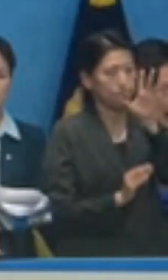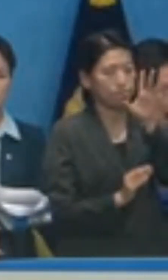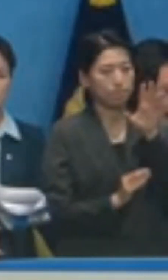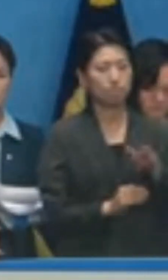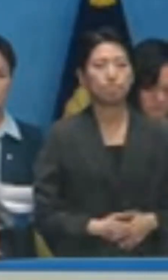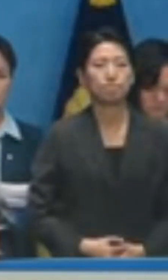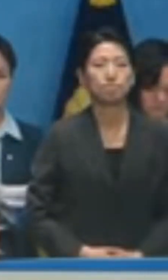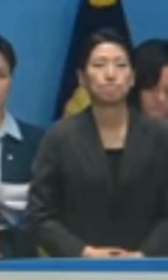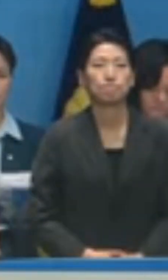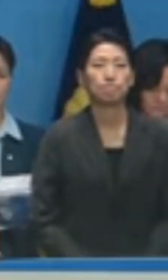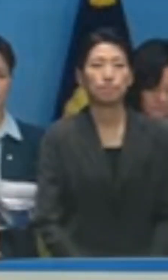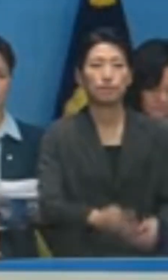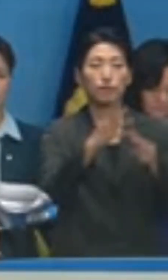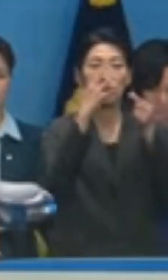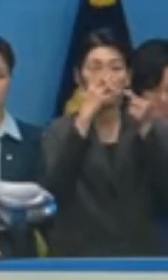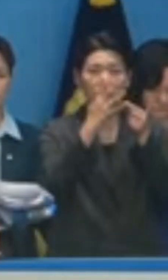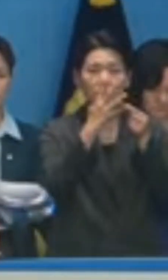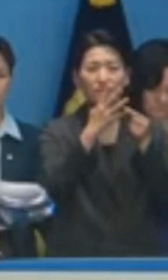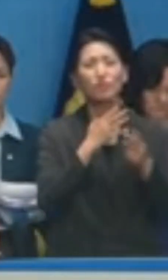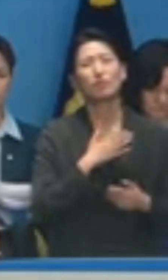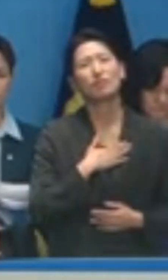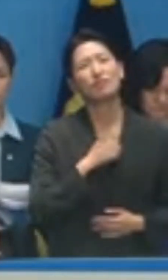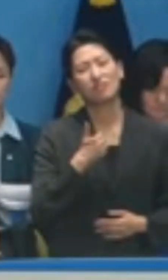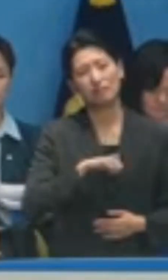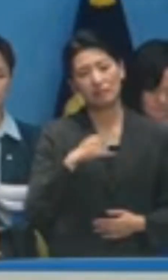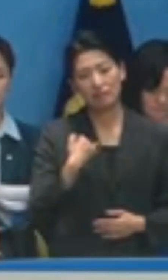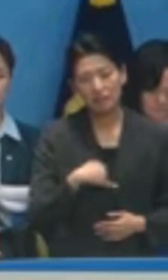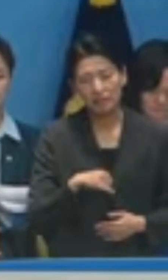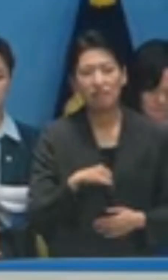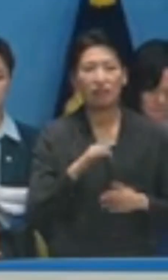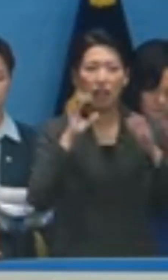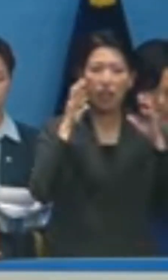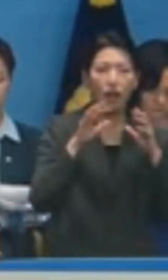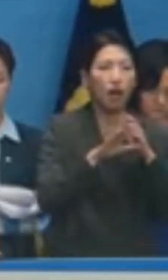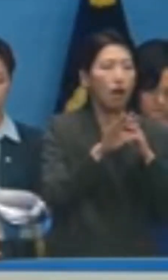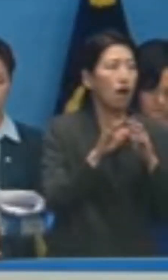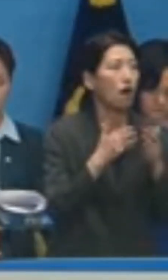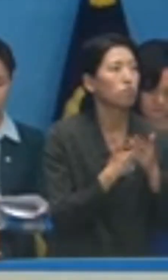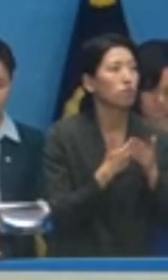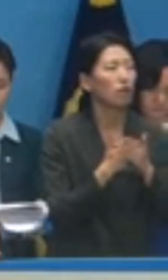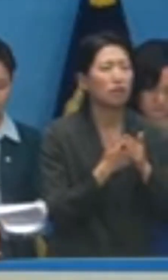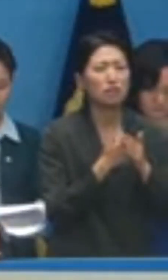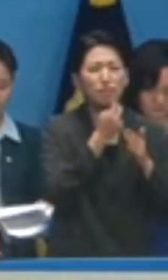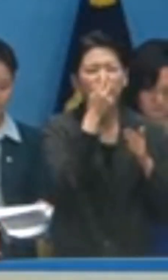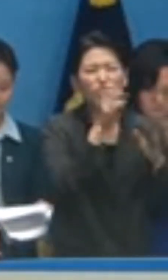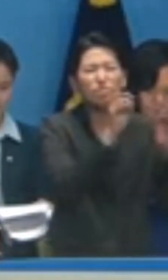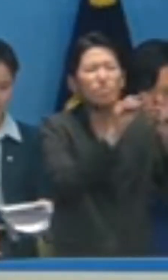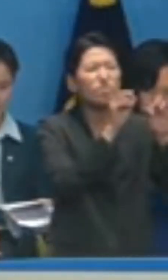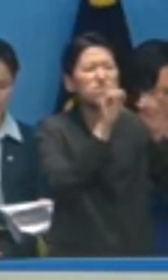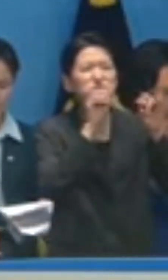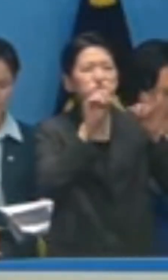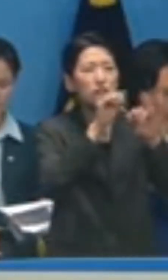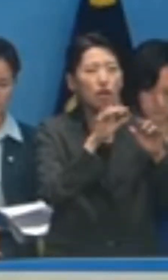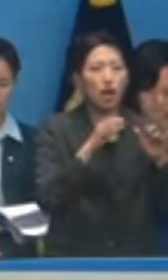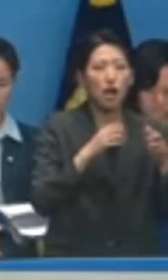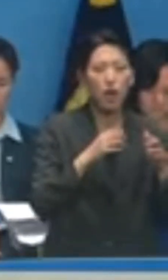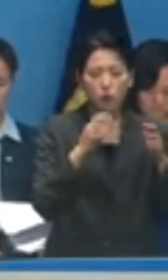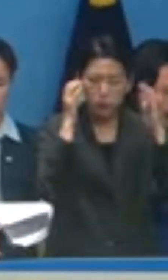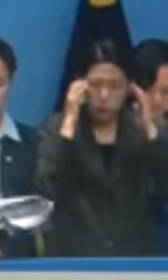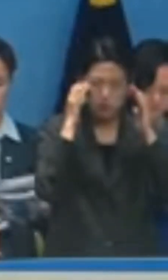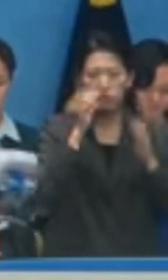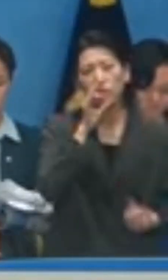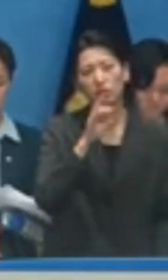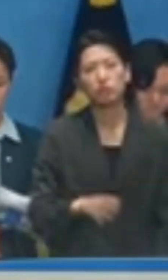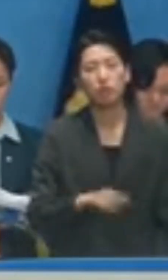반대합니다. 넷째, 우리 아이들이 불안한 환경과 소음, 분진 속에서 더 이상 고통받아서는 안 됩니다.